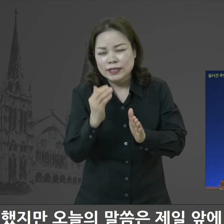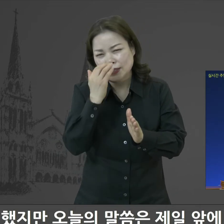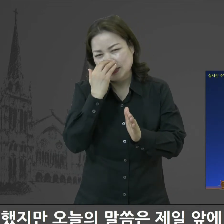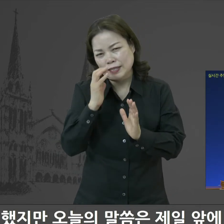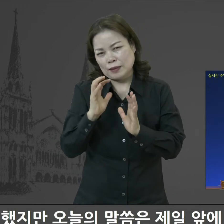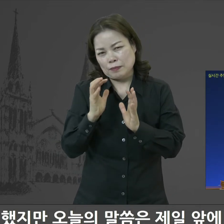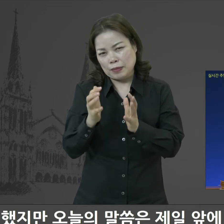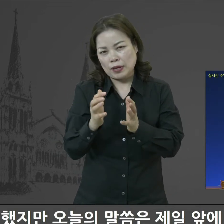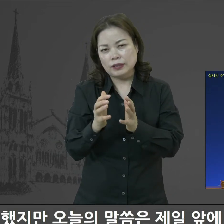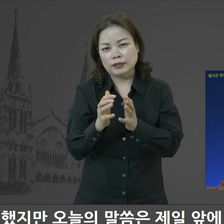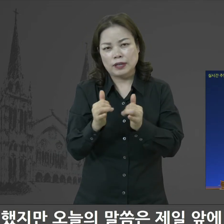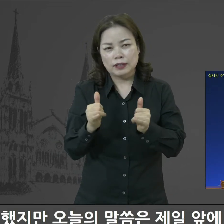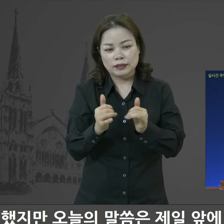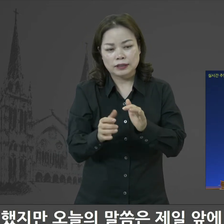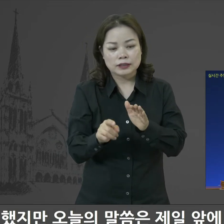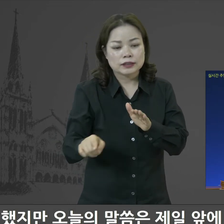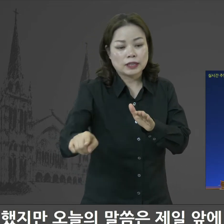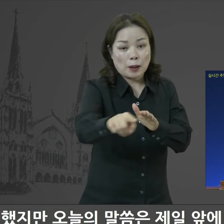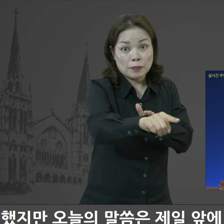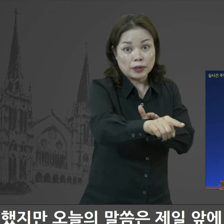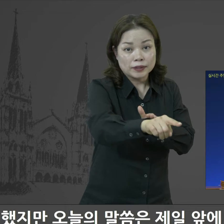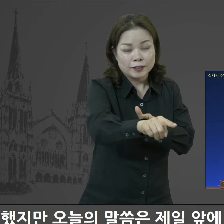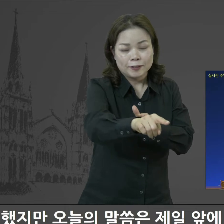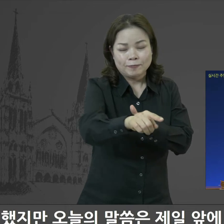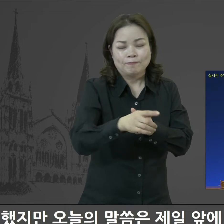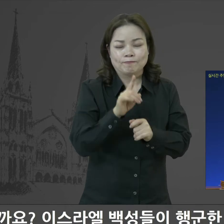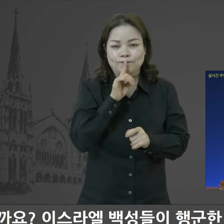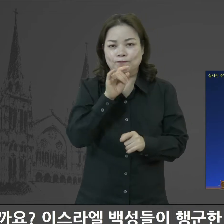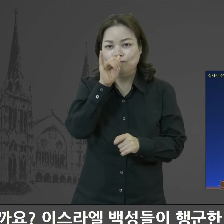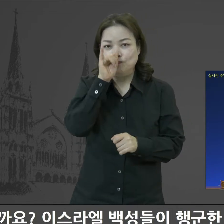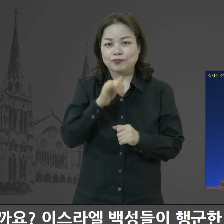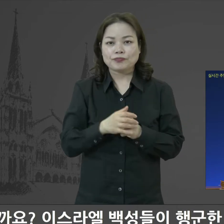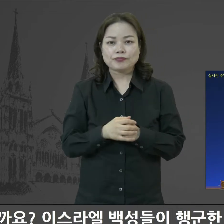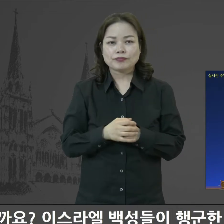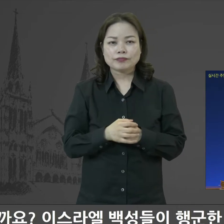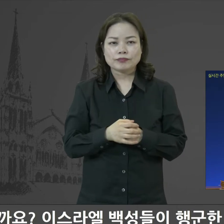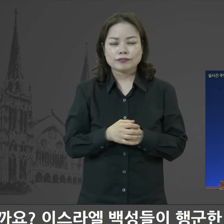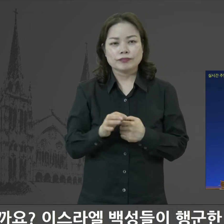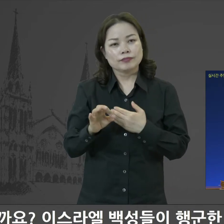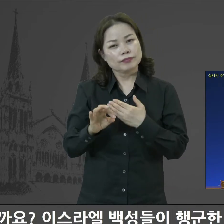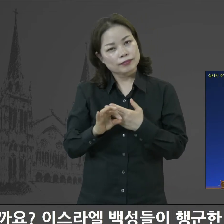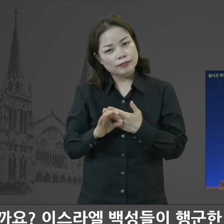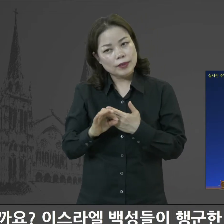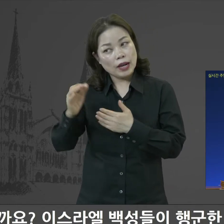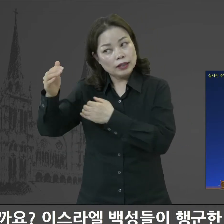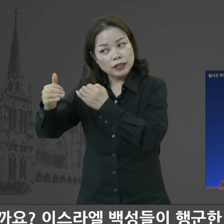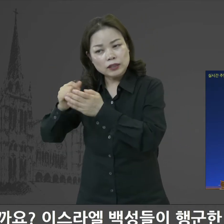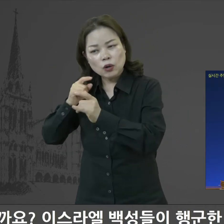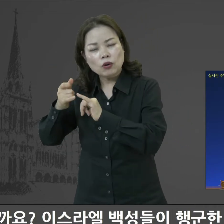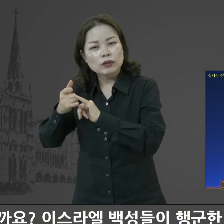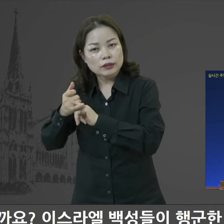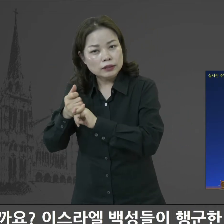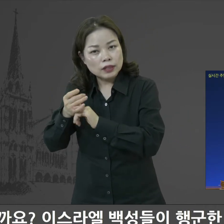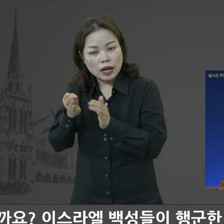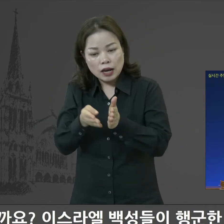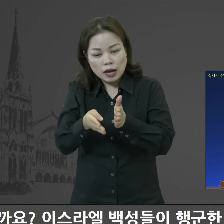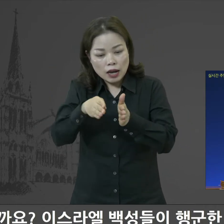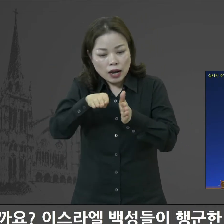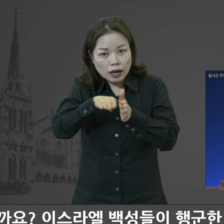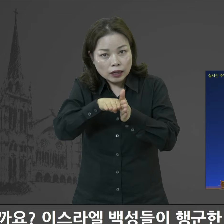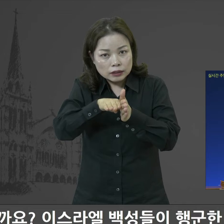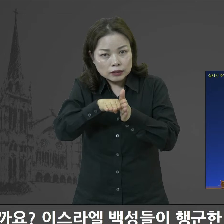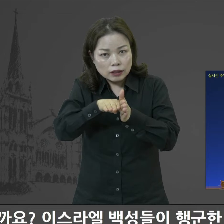이스라엘 백성들의 앞에 있었다는 것을 우리에게 말씀합니다. 그러면 하나님의 언약궤가